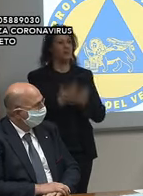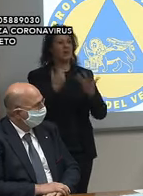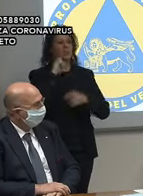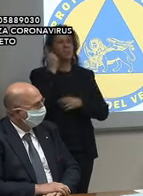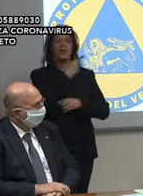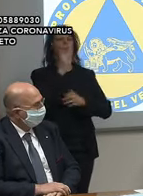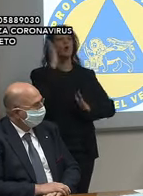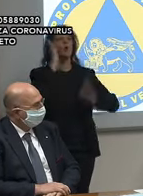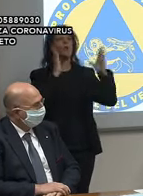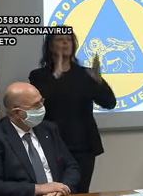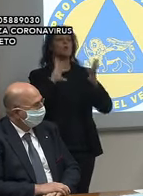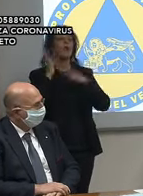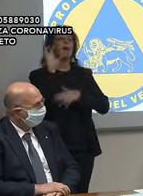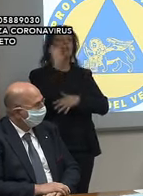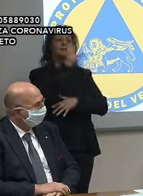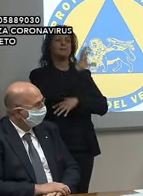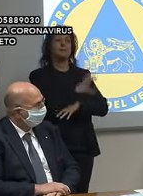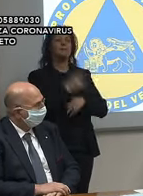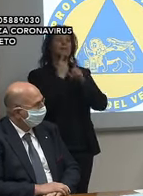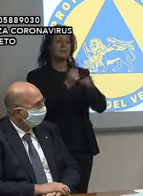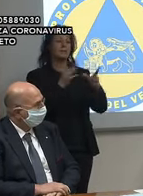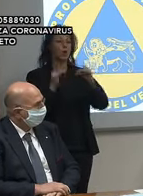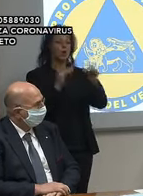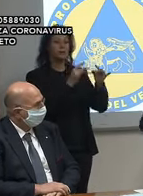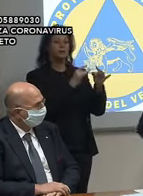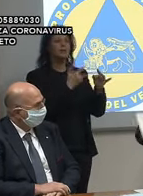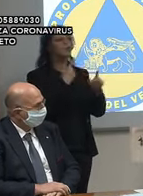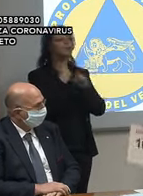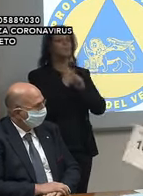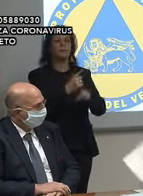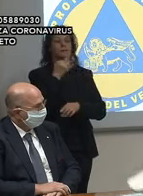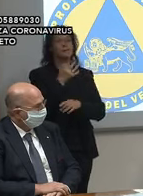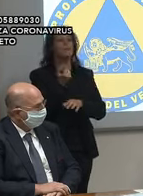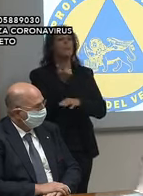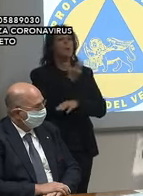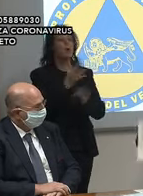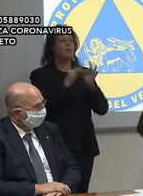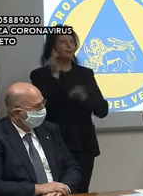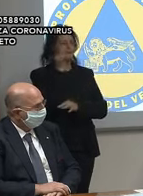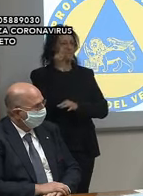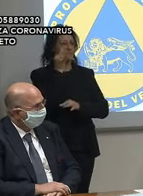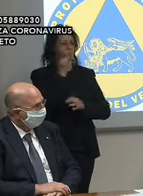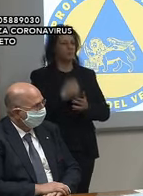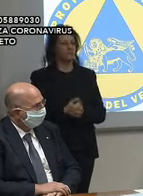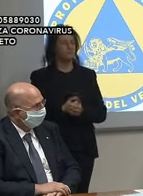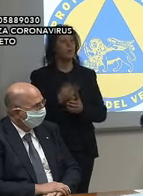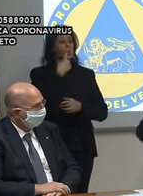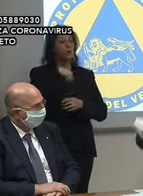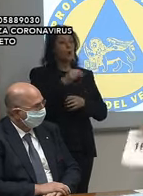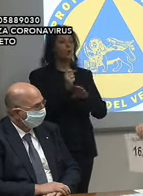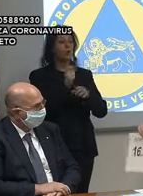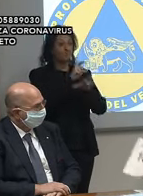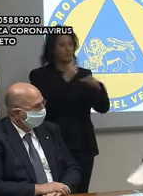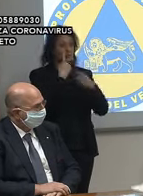comunità in base ai contagiati, perché non vuol dire nulla, perché non è, noi abbiamo questi positivi